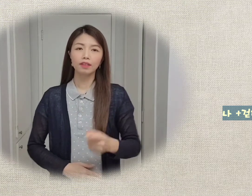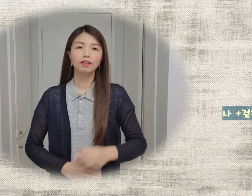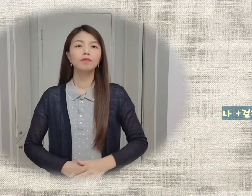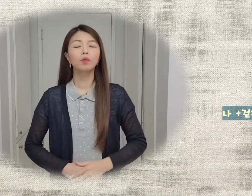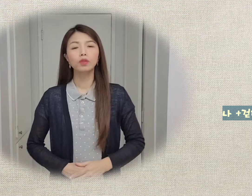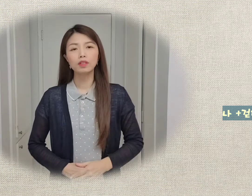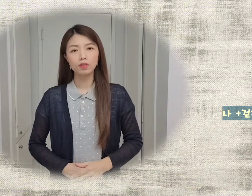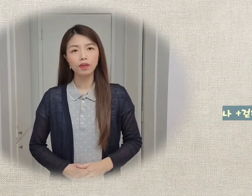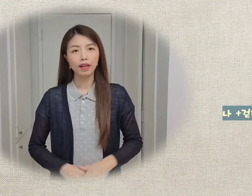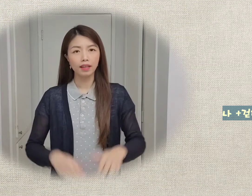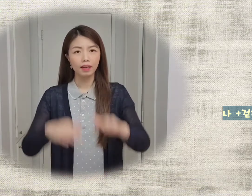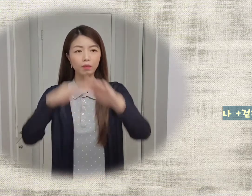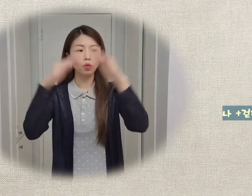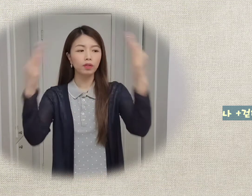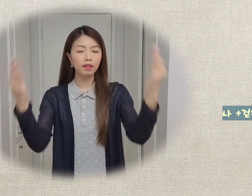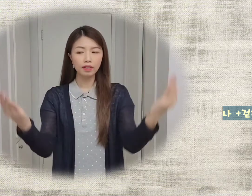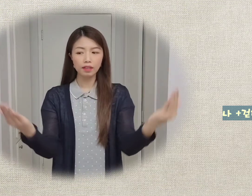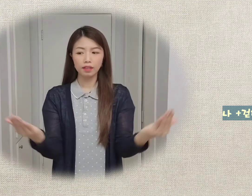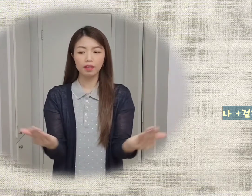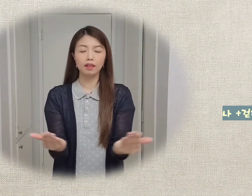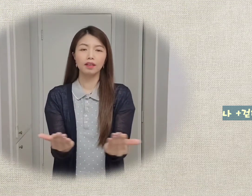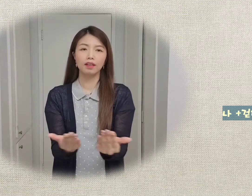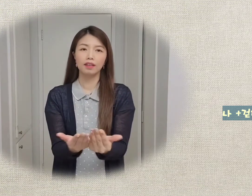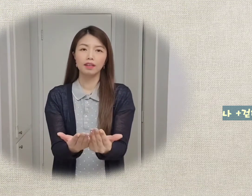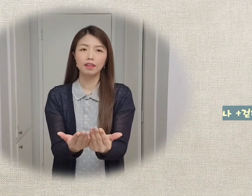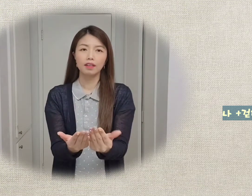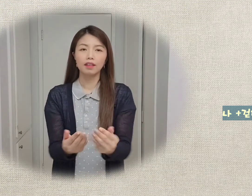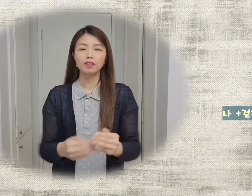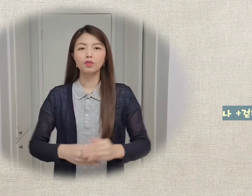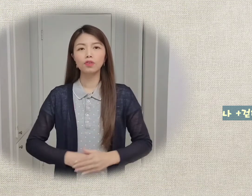걸어왔던 모든 순간이, 모든